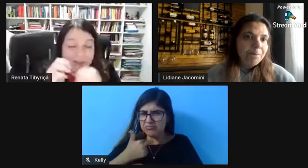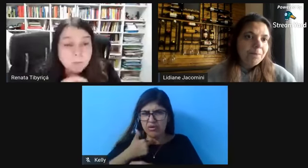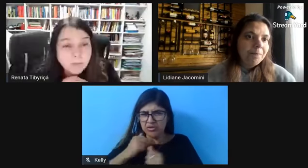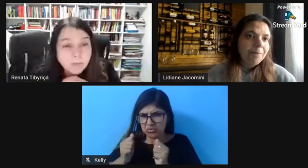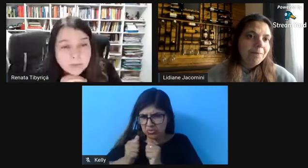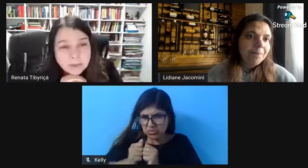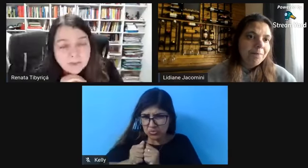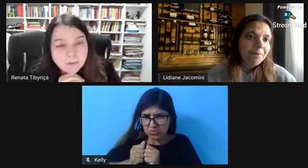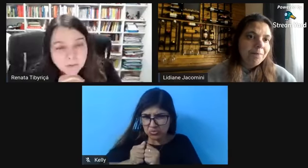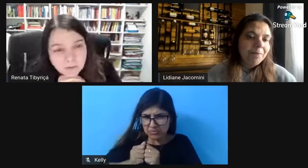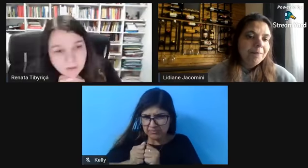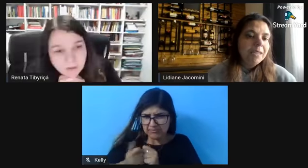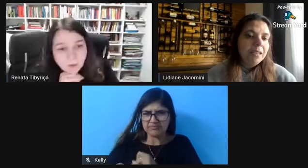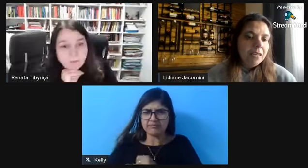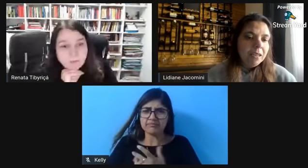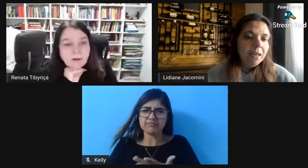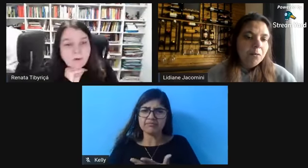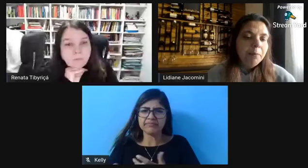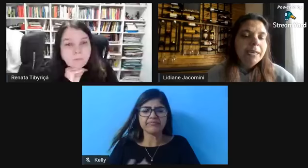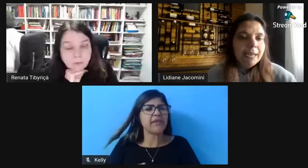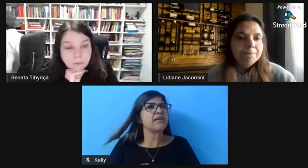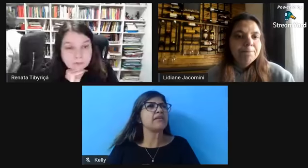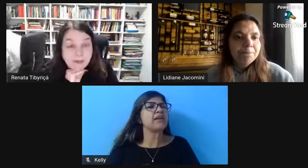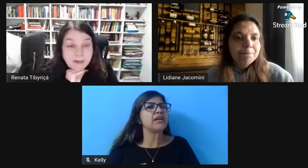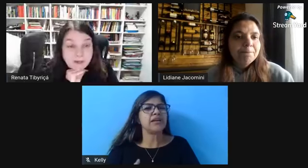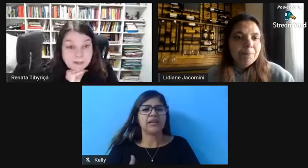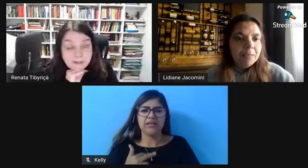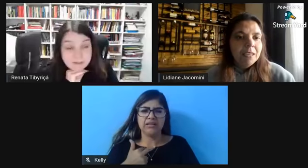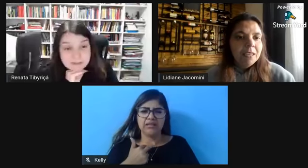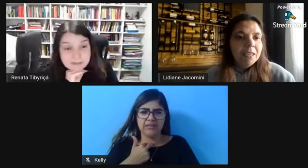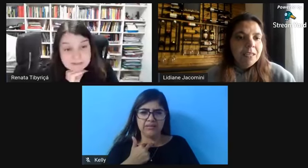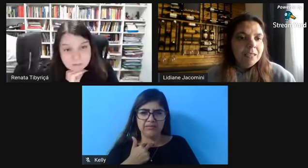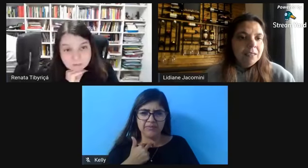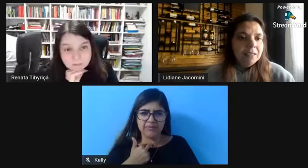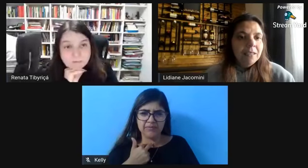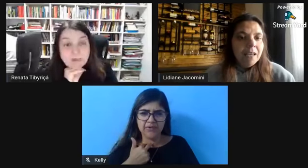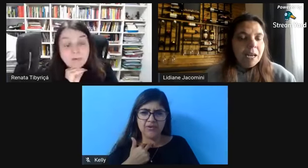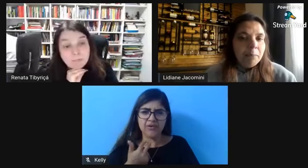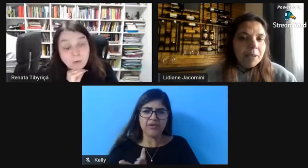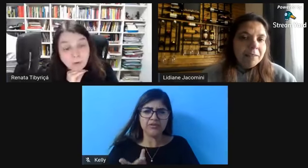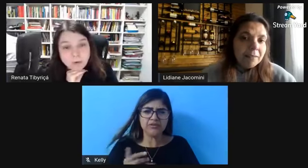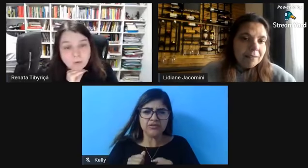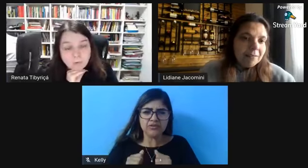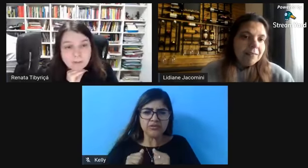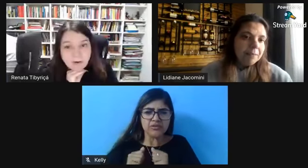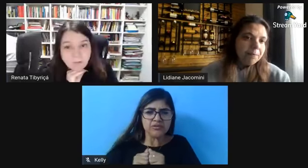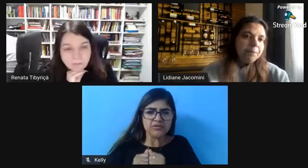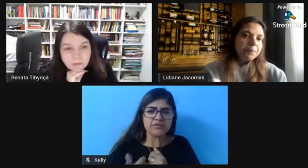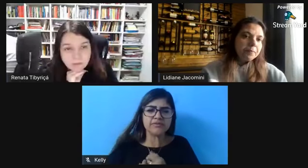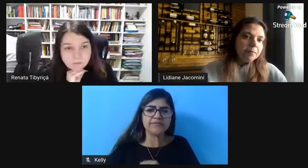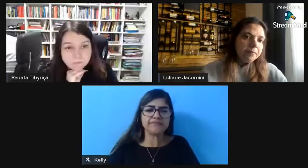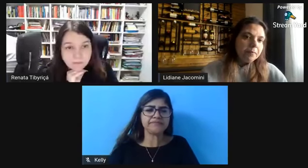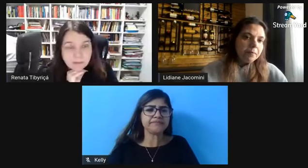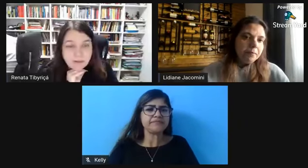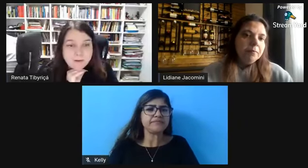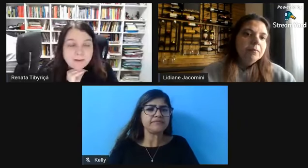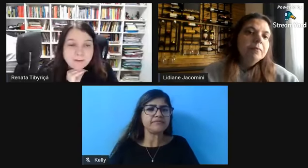Então, se não pode acompanhar o filho na internação, não, ele pode acompanhar o